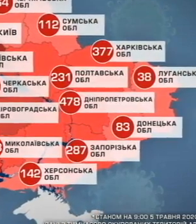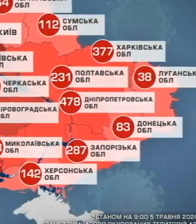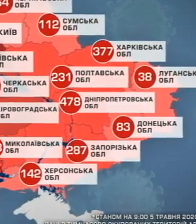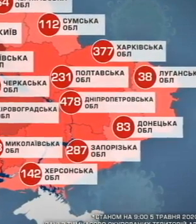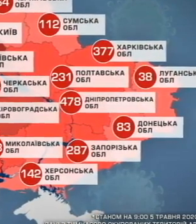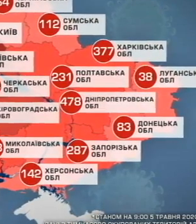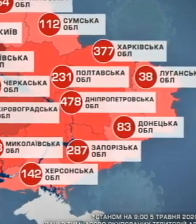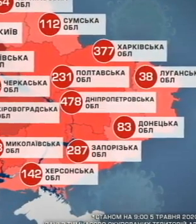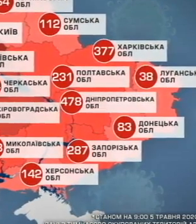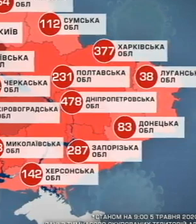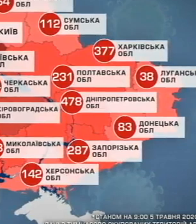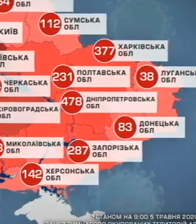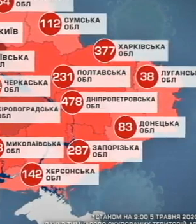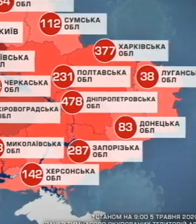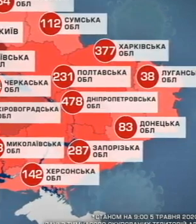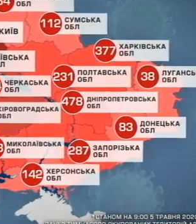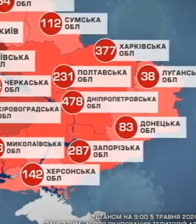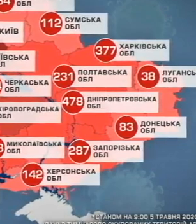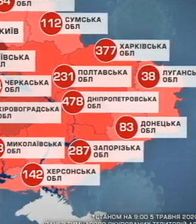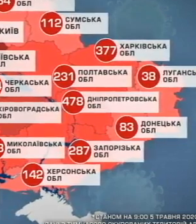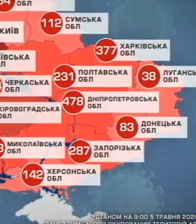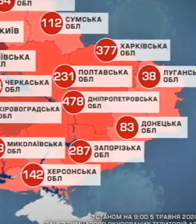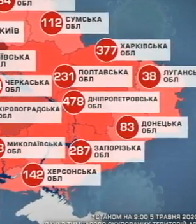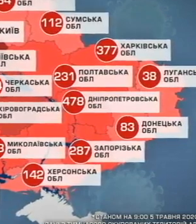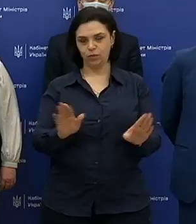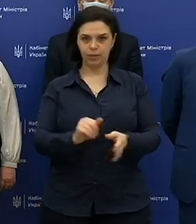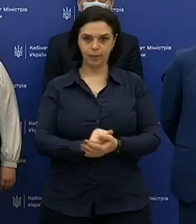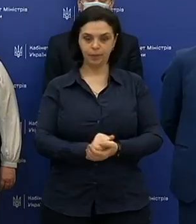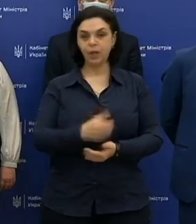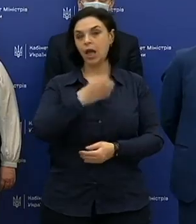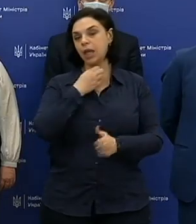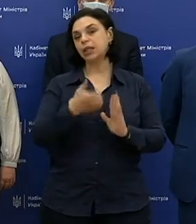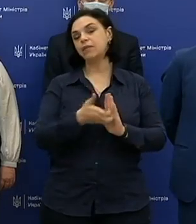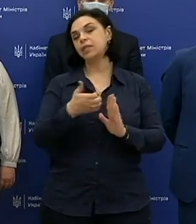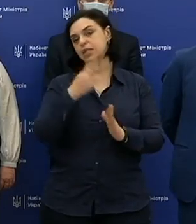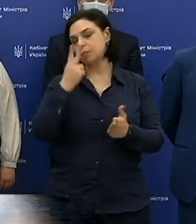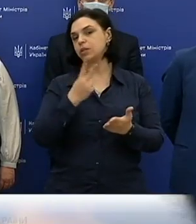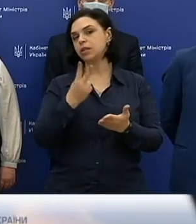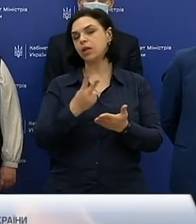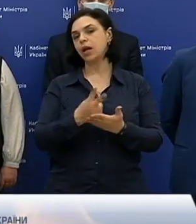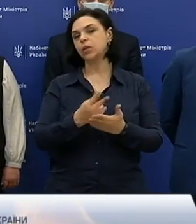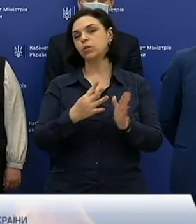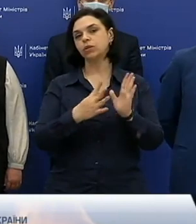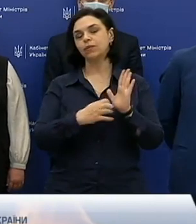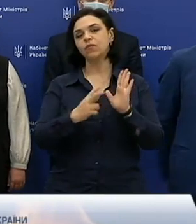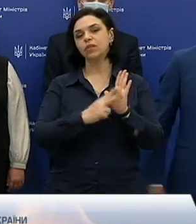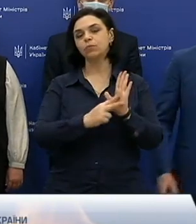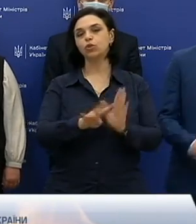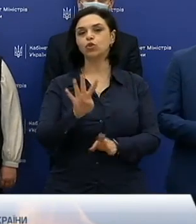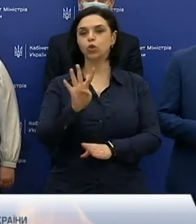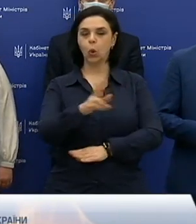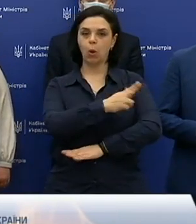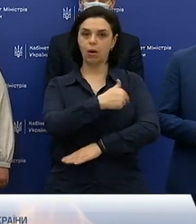грошей зараз бракує майже в тисячі лікарень країни. Дефіцит спостерігається у